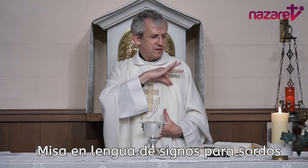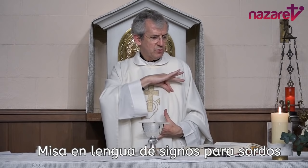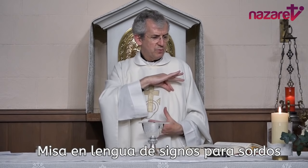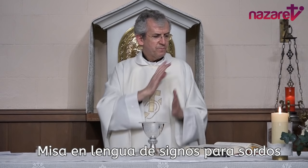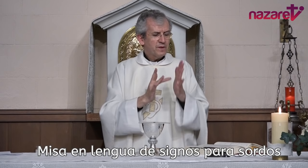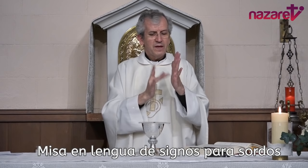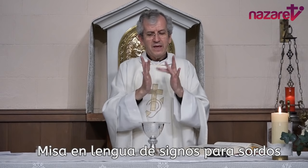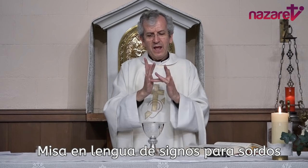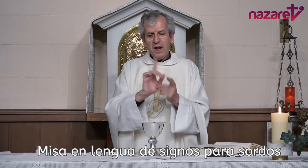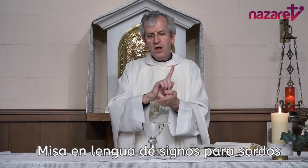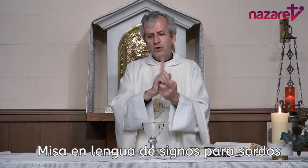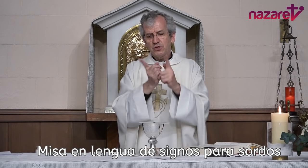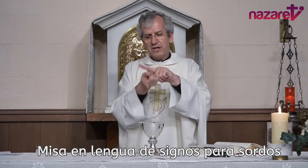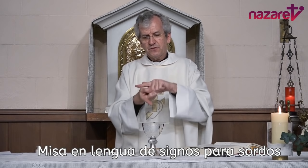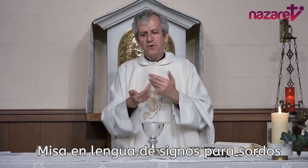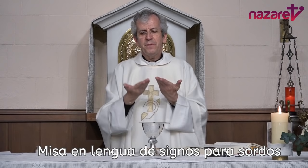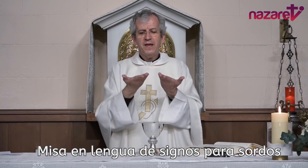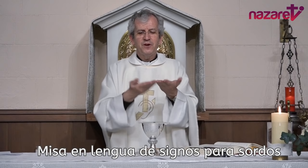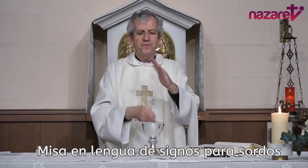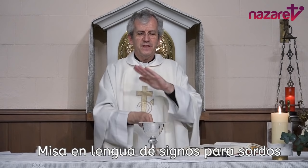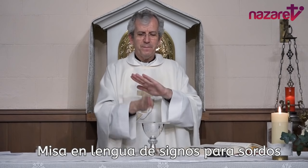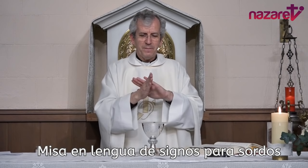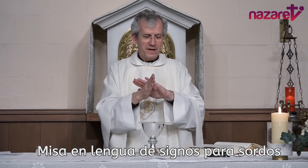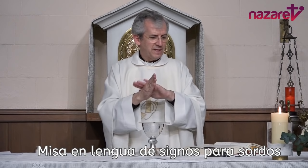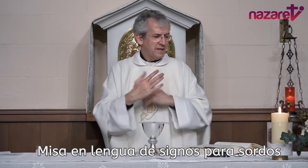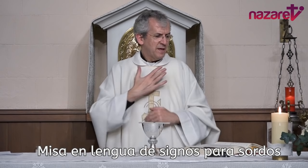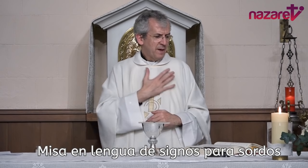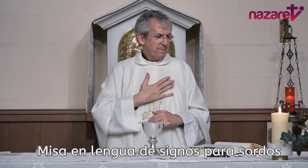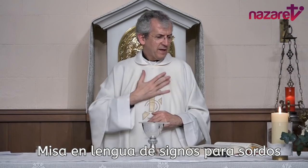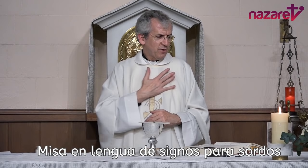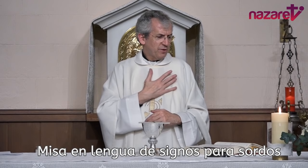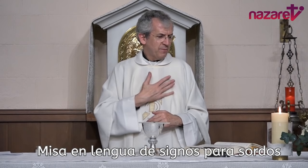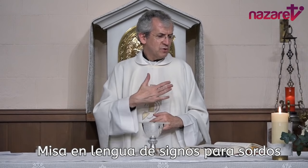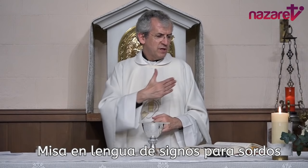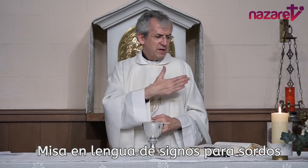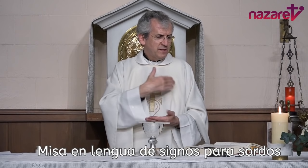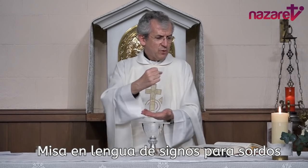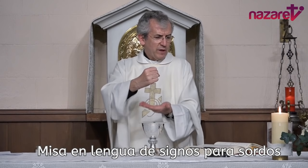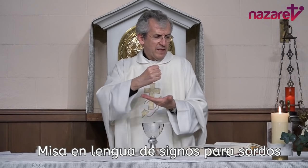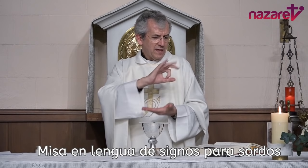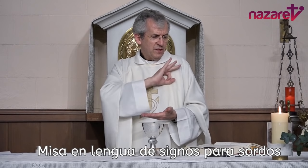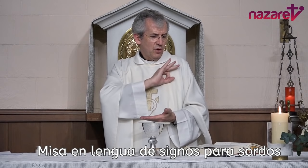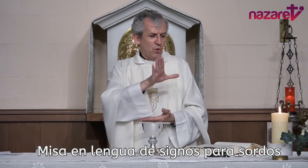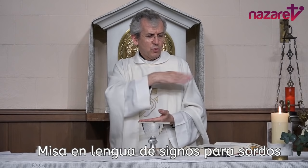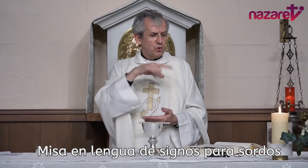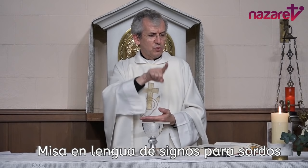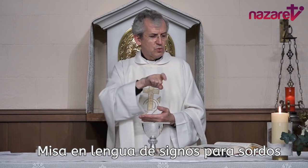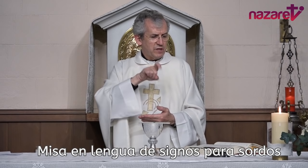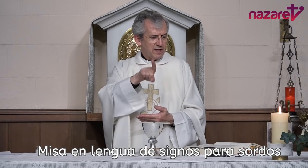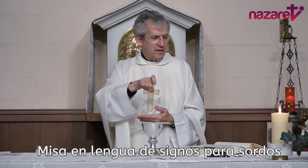espíritu. Que Él nos transforme en ofrenda permanente, para que gocemos de tu heredad junto con tus